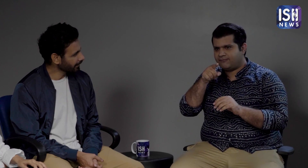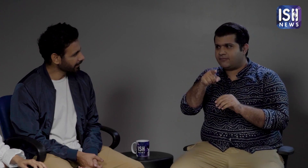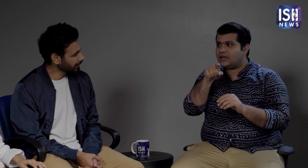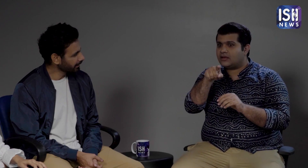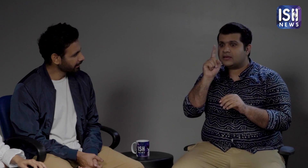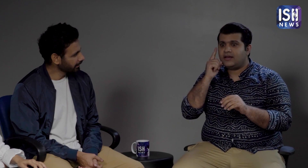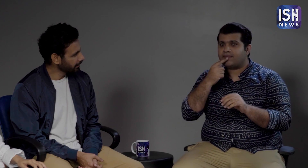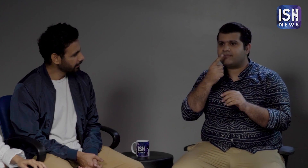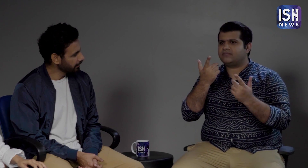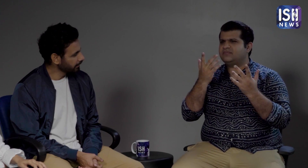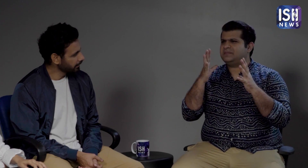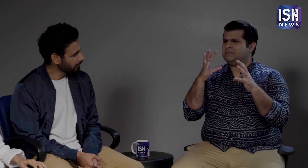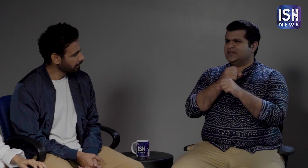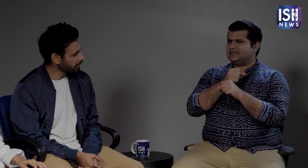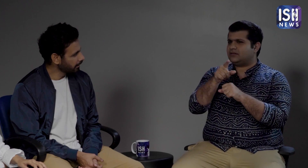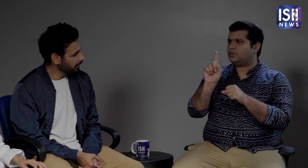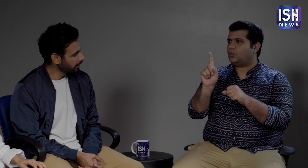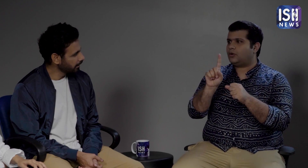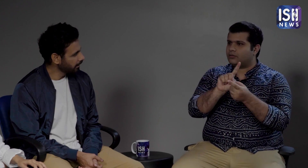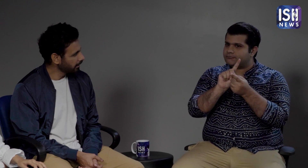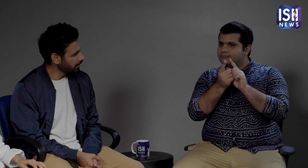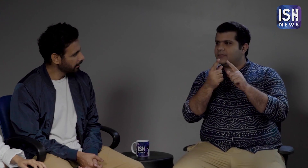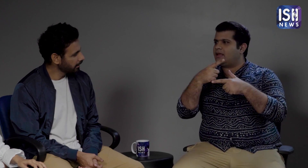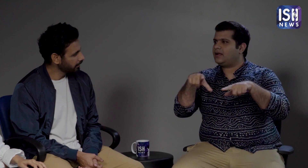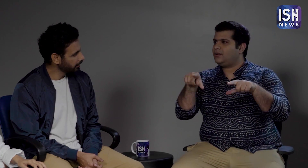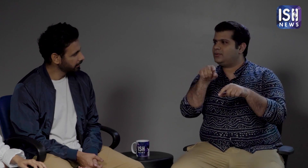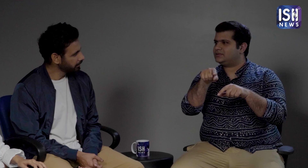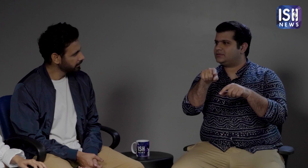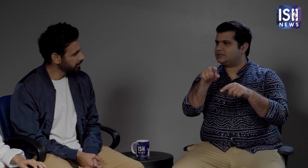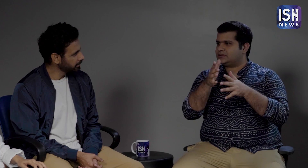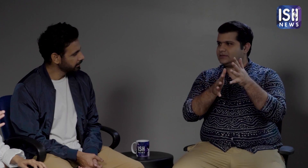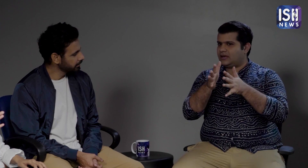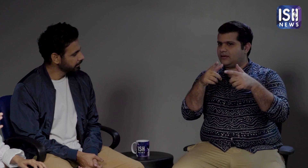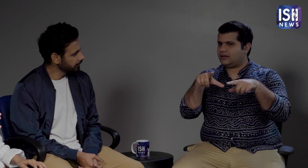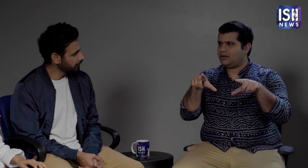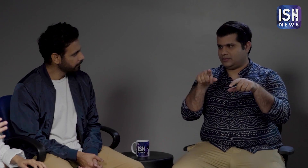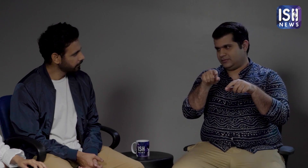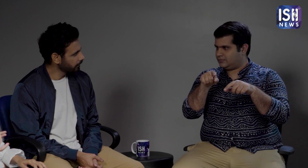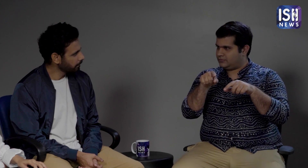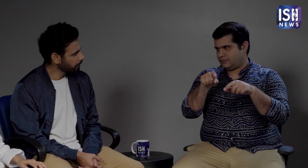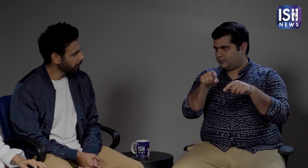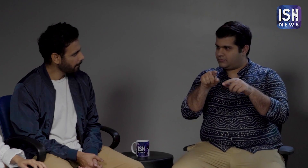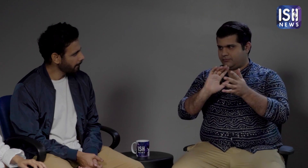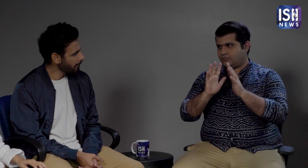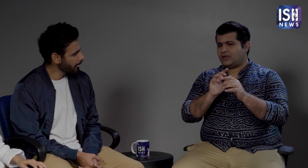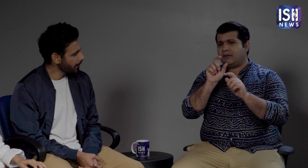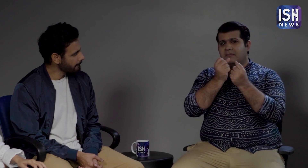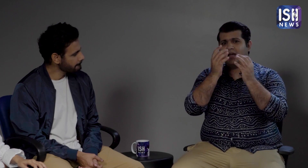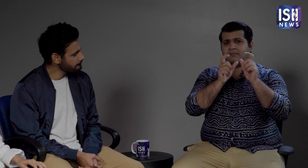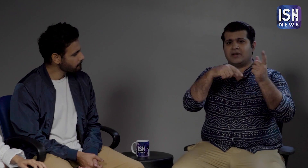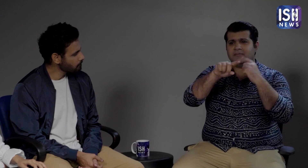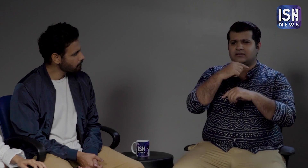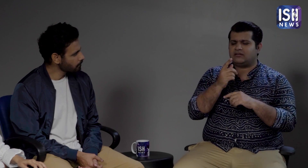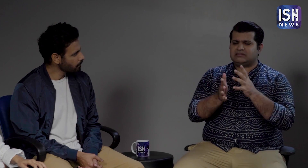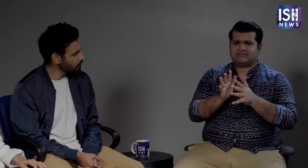तो आप डेफ के बारे में थोड़ा बहुत जानते हैं, बाहर कैसे उन लोग को ऐसा लगता है कि इनका लैंग्वेज ही नहीं है,